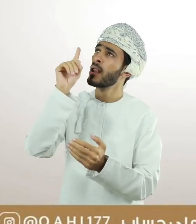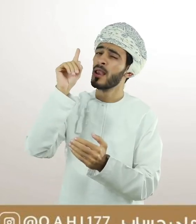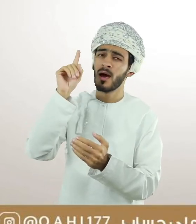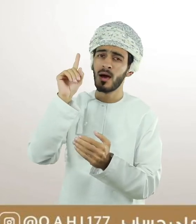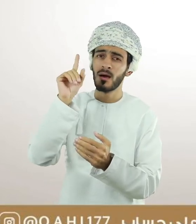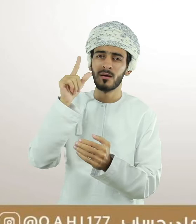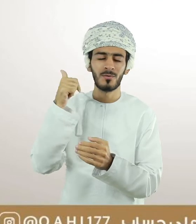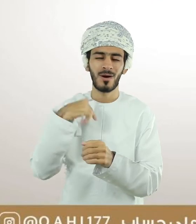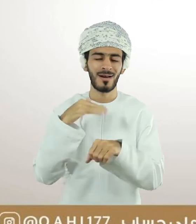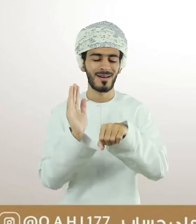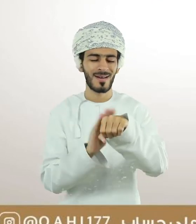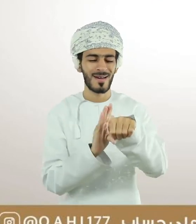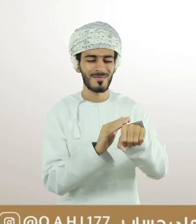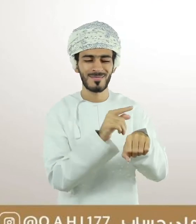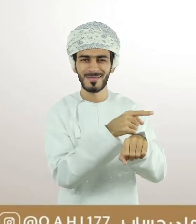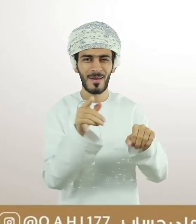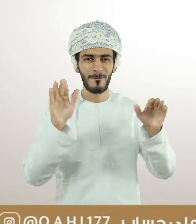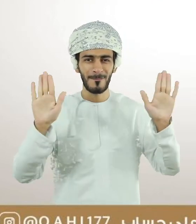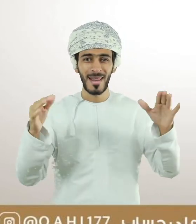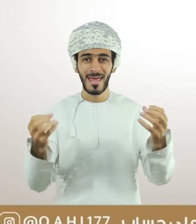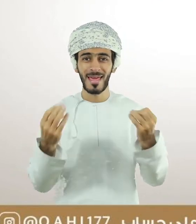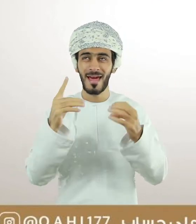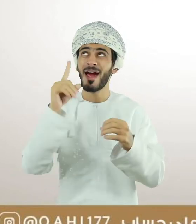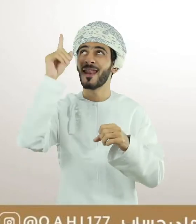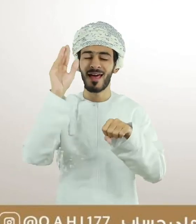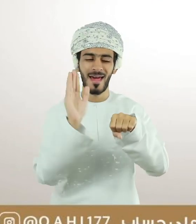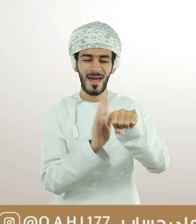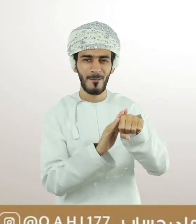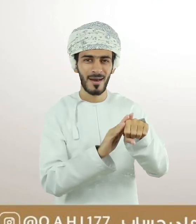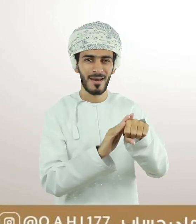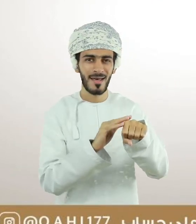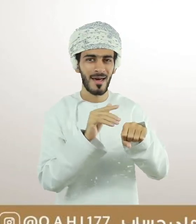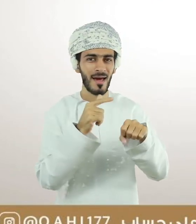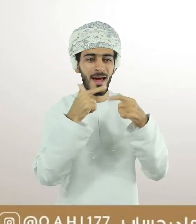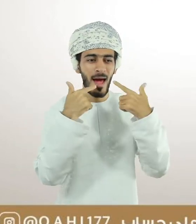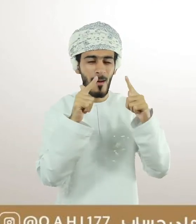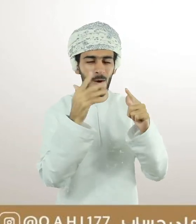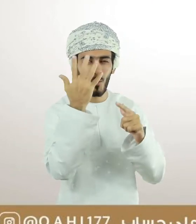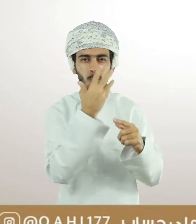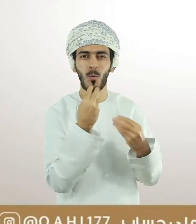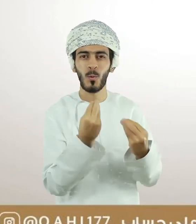قائم يصلي في المحراب